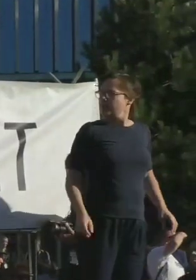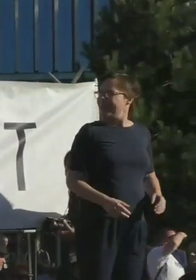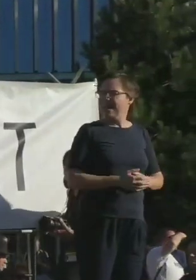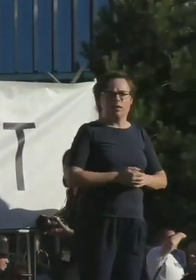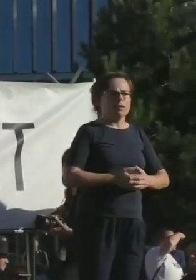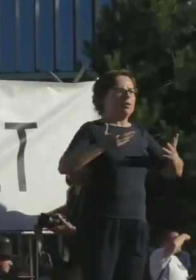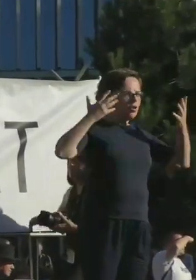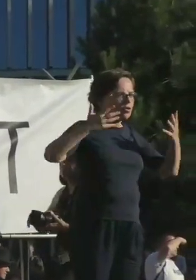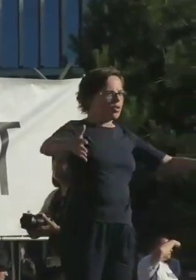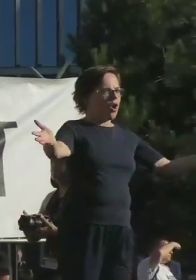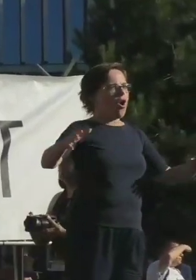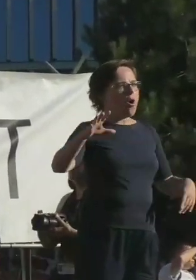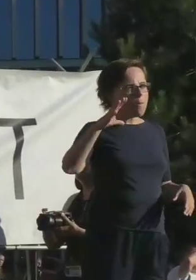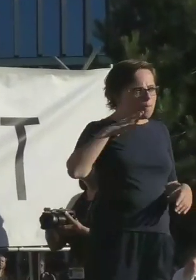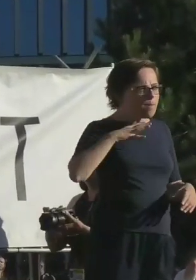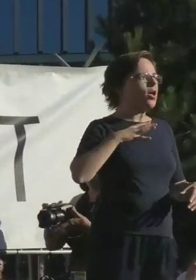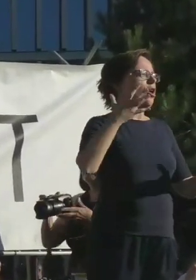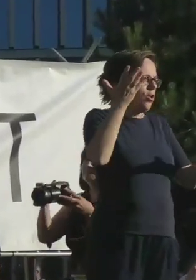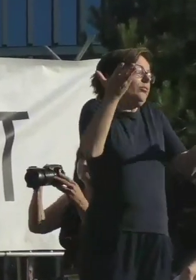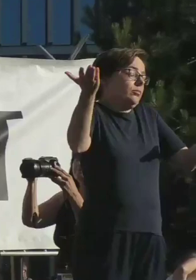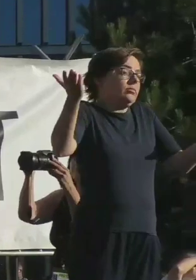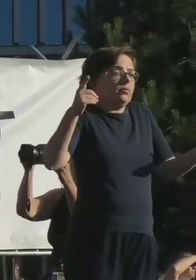No, wróciliśmy z dalekiej podróży.